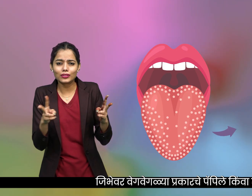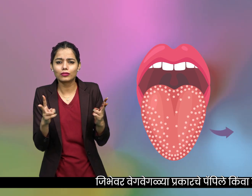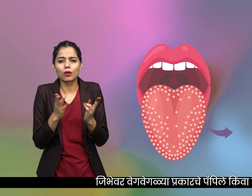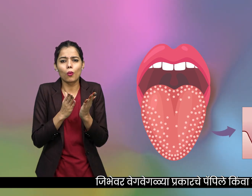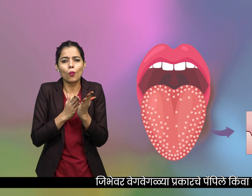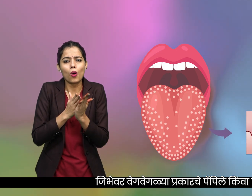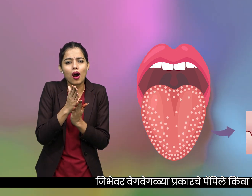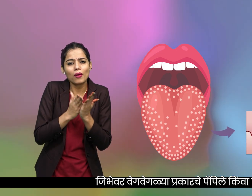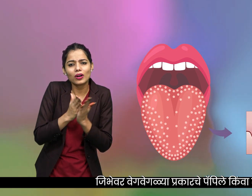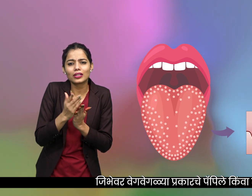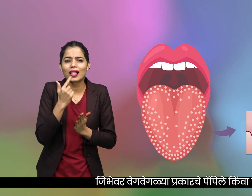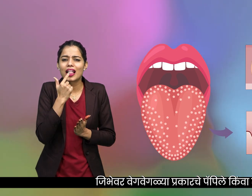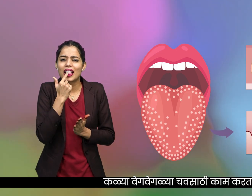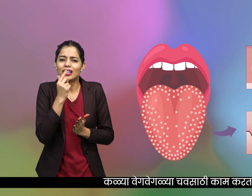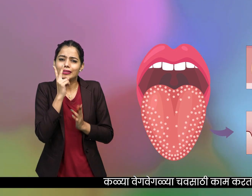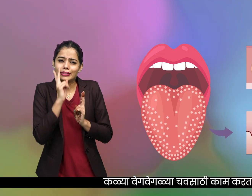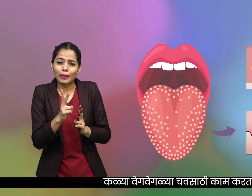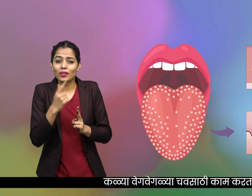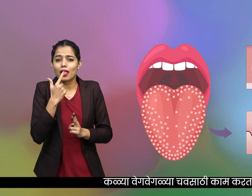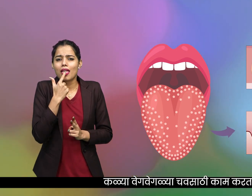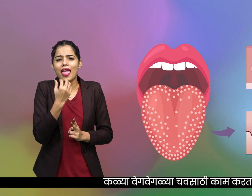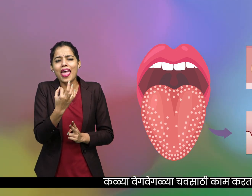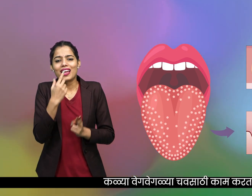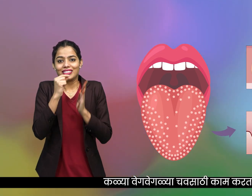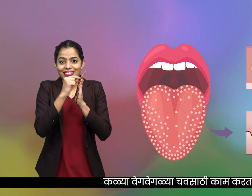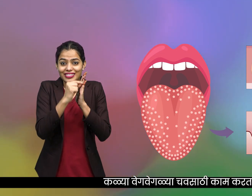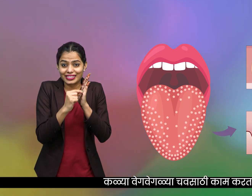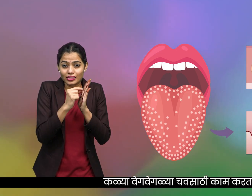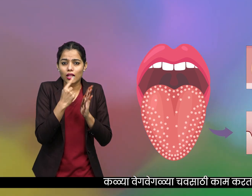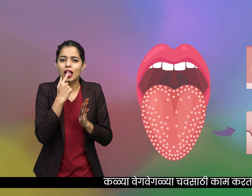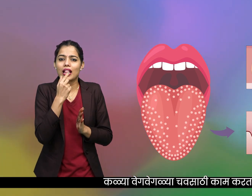जिभेवर वेगवेगळ्या प्रकारचे पॅपिले किंवा स्वादकळ्या वेगवेगळ्या चवसाठी काम करतात.